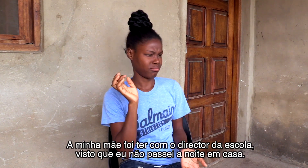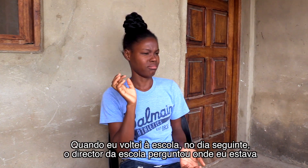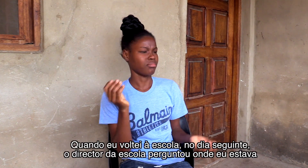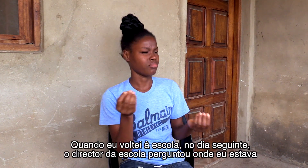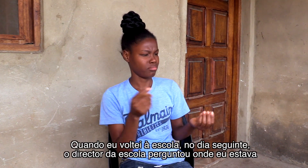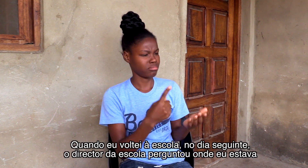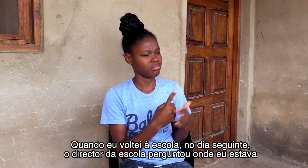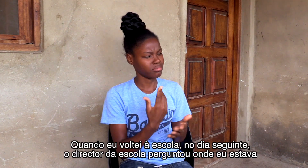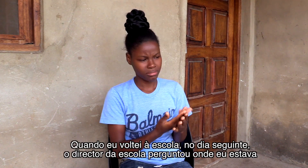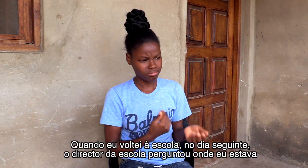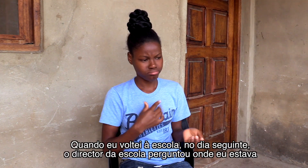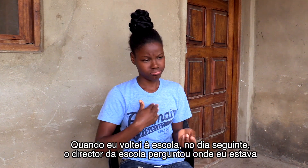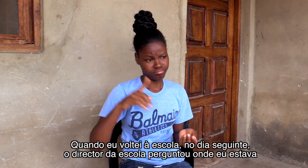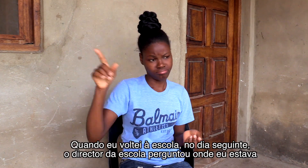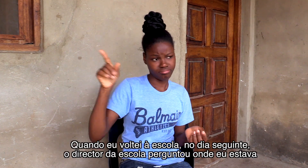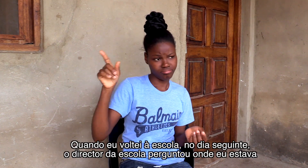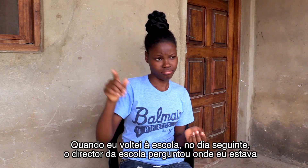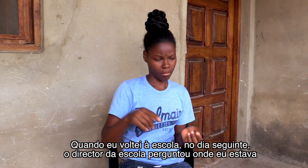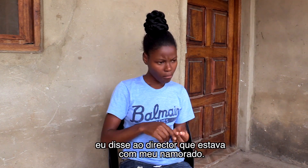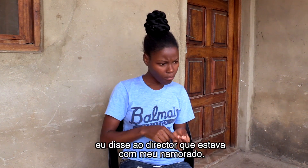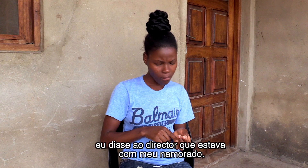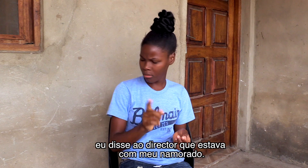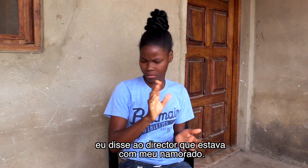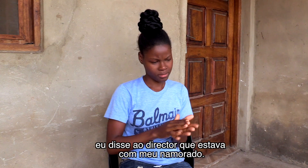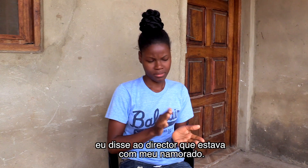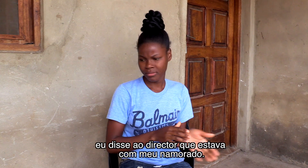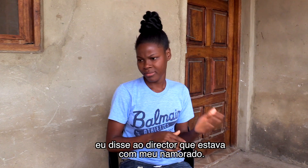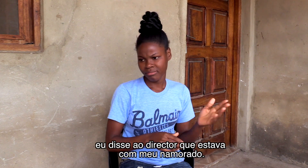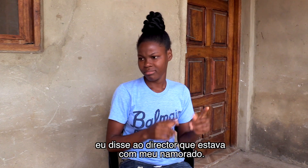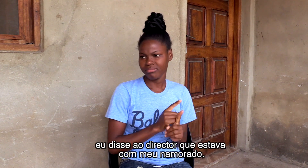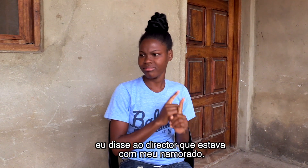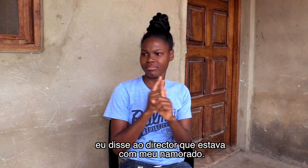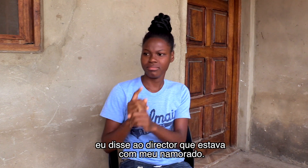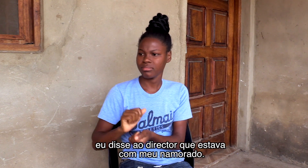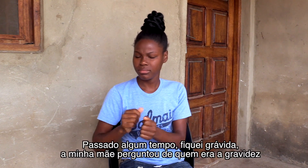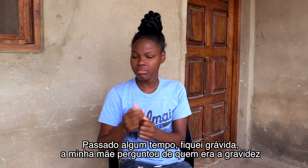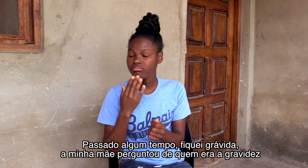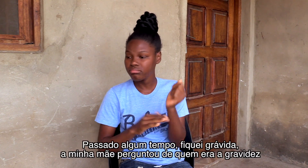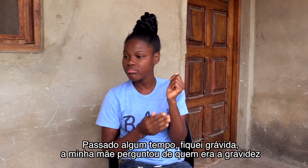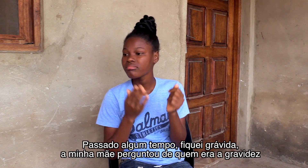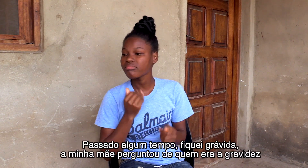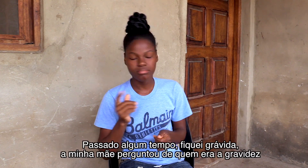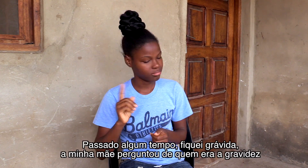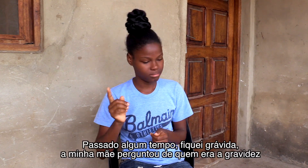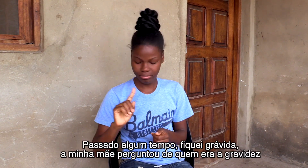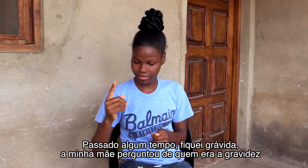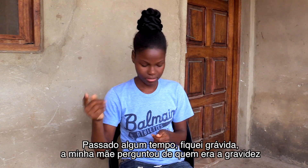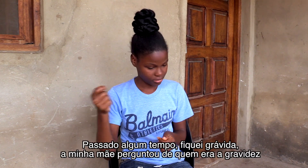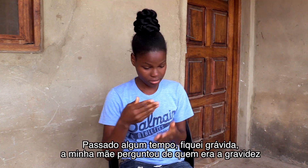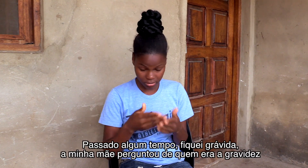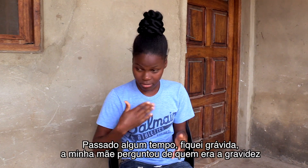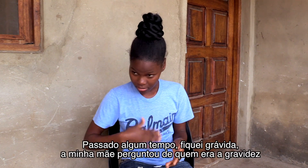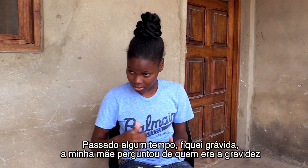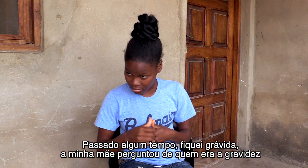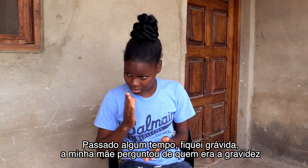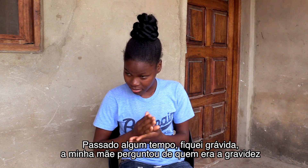diretor da escola perguntou onde eu estava. Eu disse ao diretor que estava com meu namorado. Passando algum tempo, fiquei